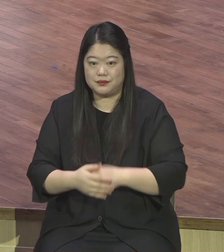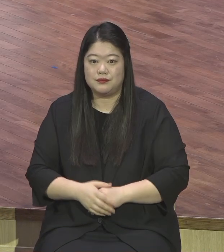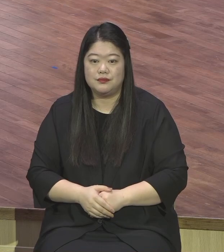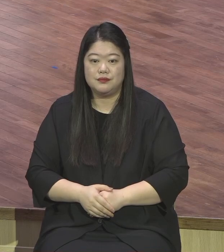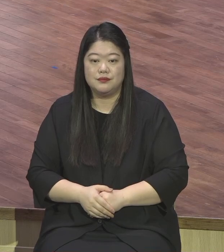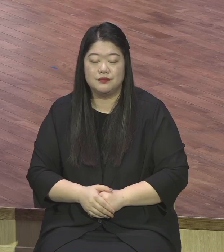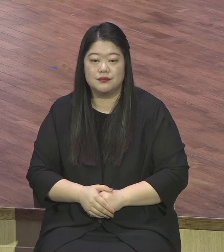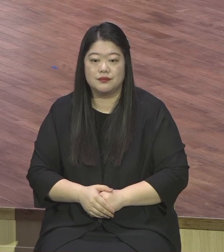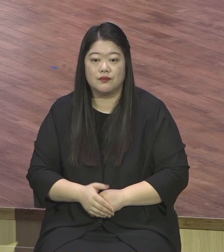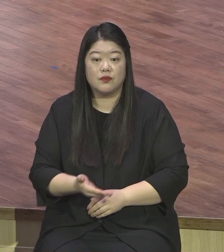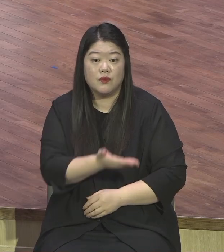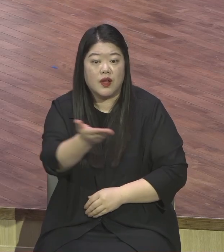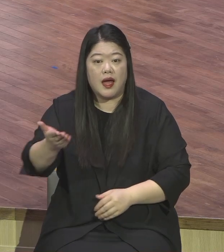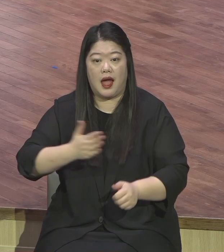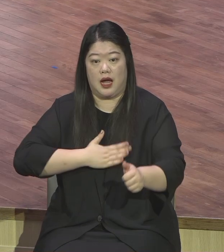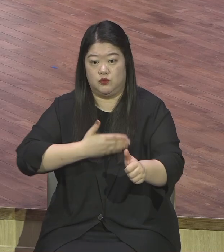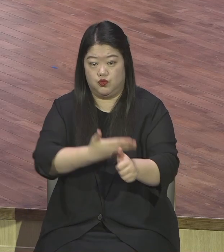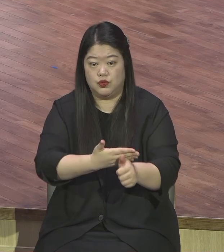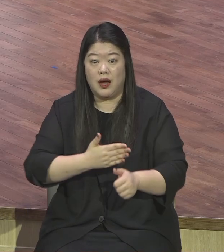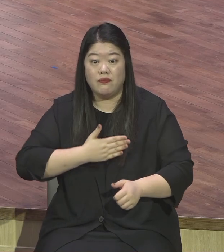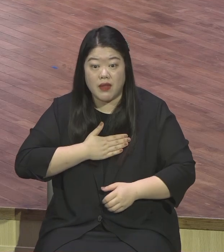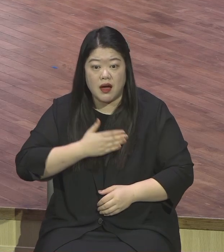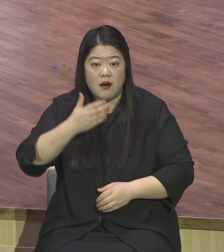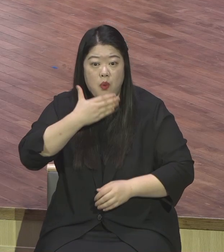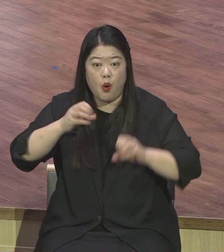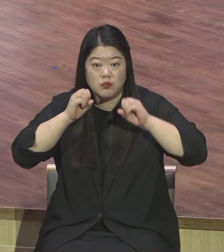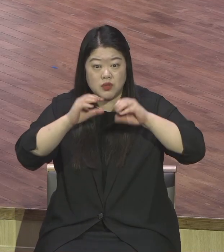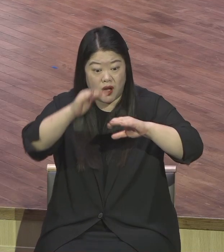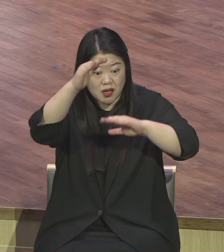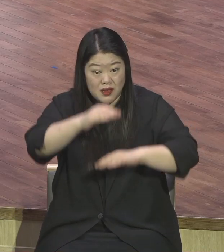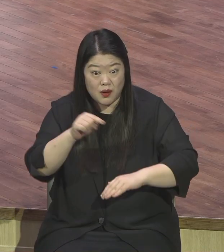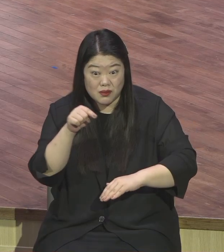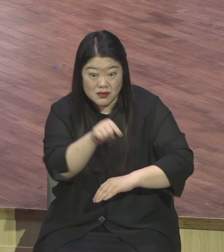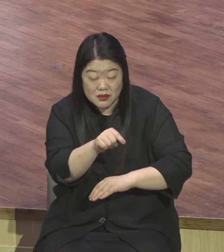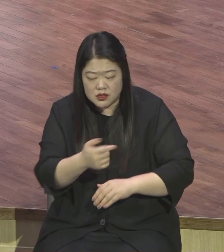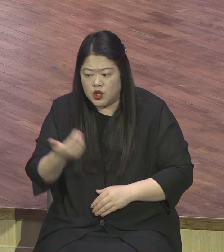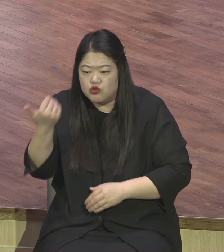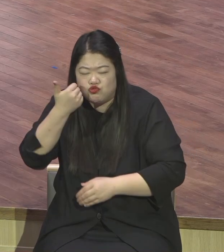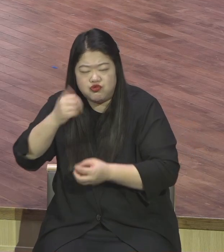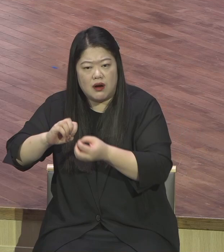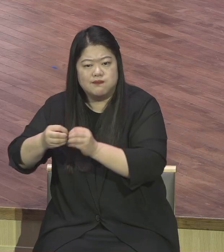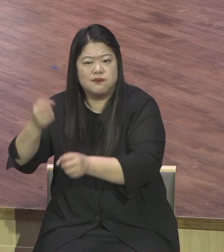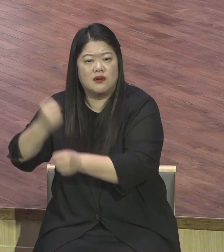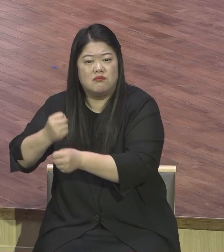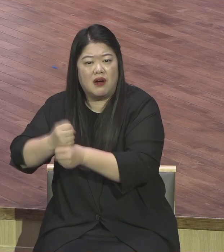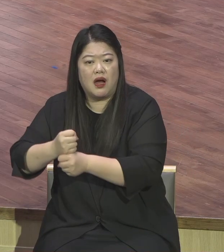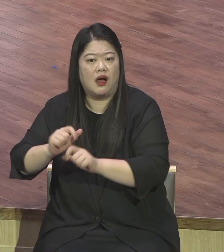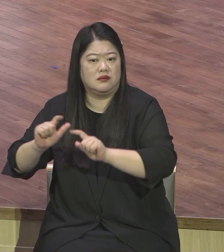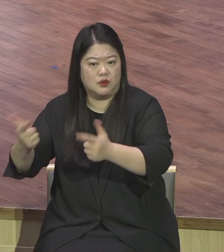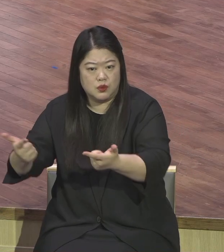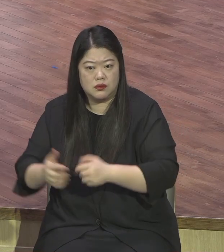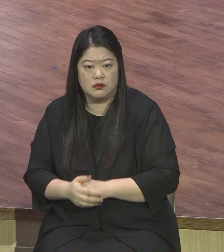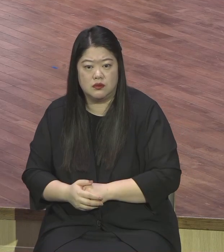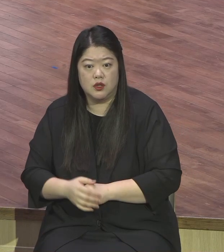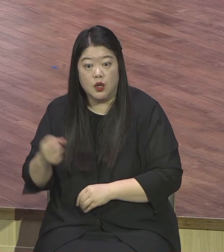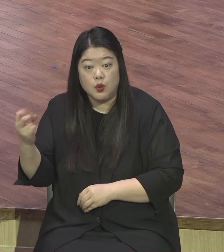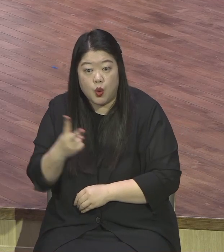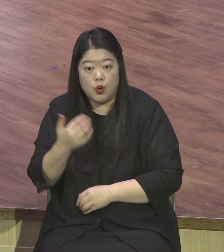내가 너에게 알게 하노니 내가 전한 복음은 사람의 뜻을 따라 된 것이 아니니라. 이는